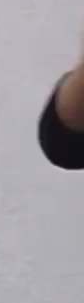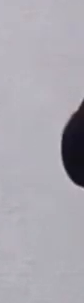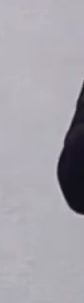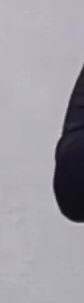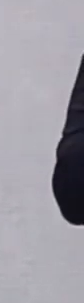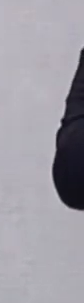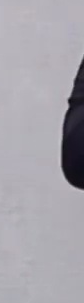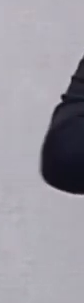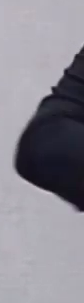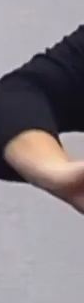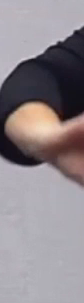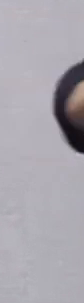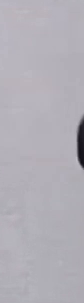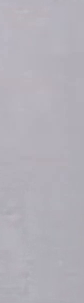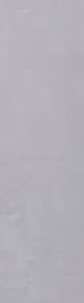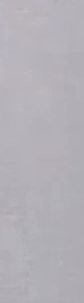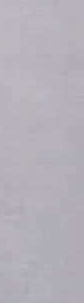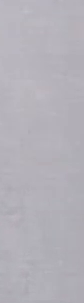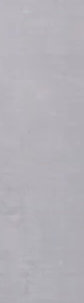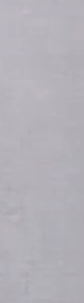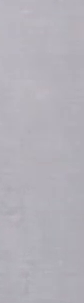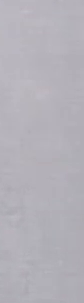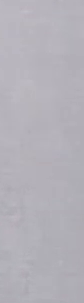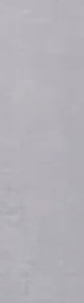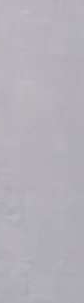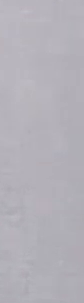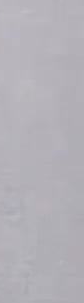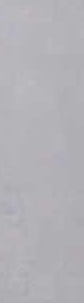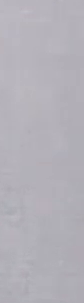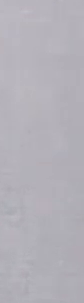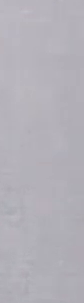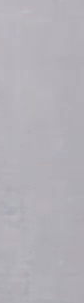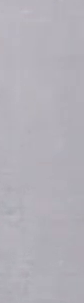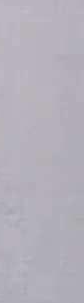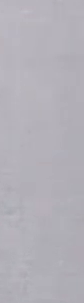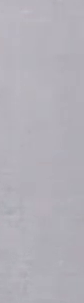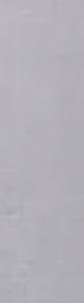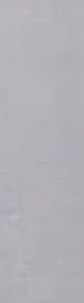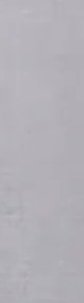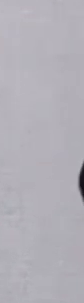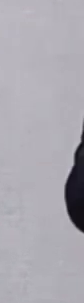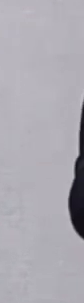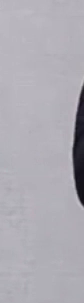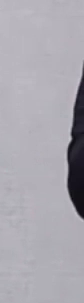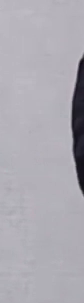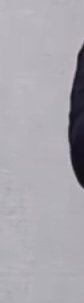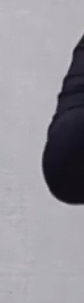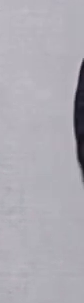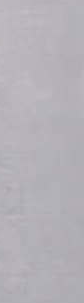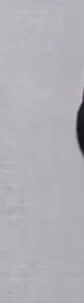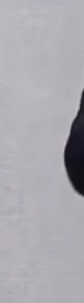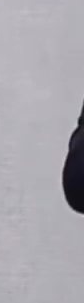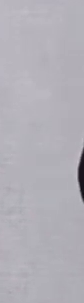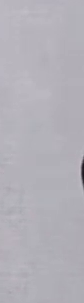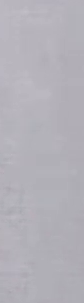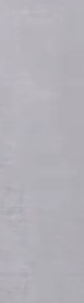χιλιόμετρων δικτύων ίδρυυσης, είτε λόγω παλαιότητας είτε λόγω ακατάλληλων υλικών όπως ο αμίαντος, για